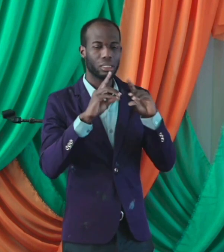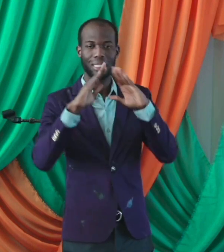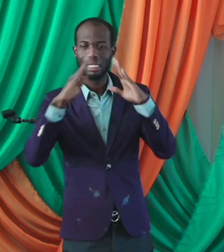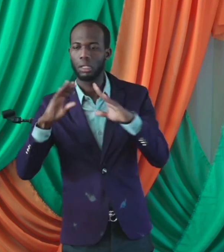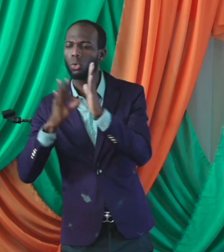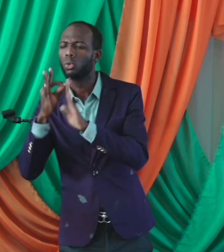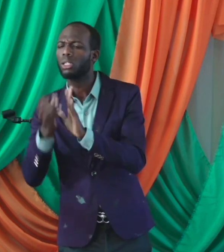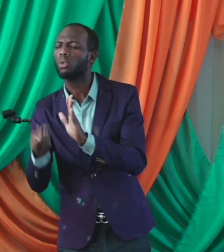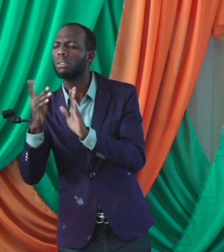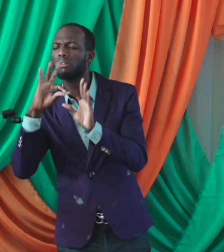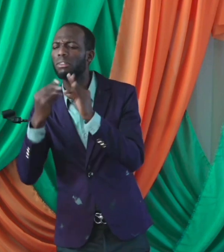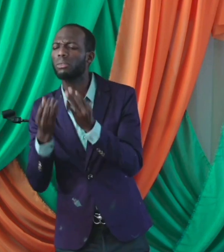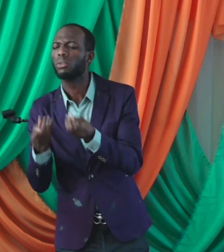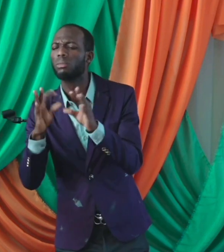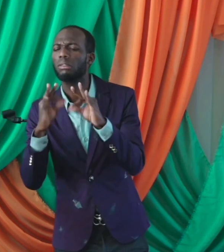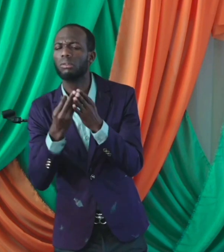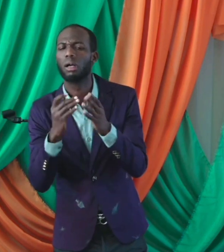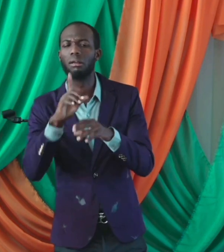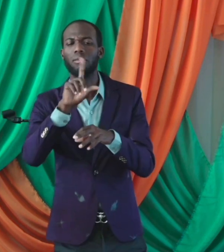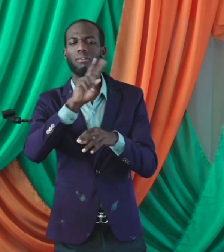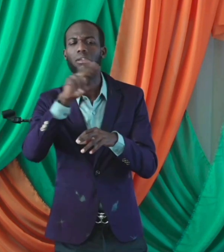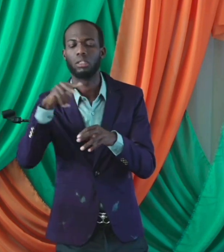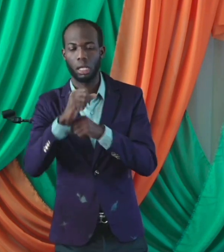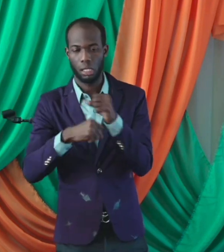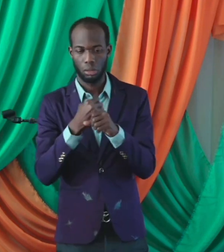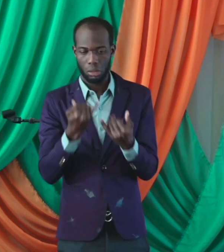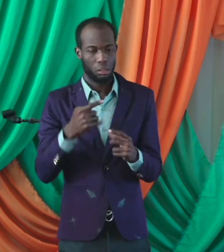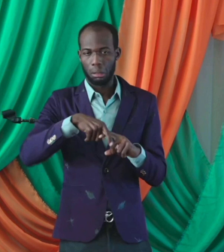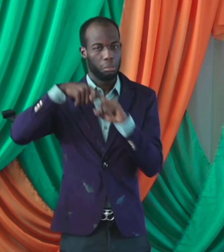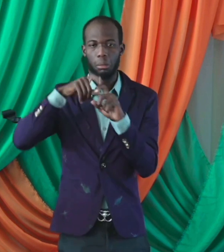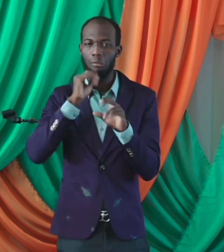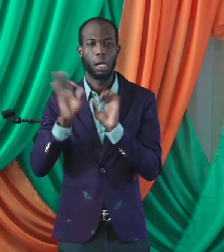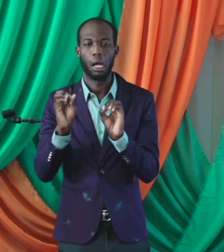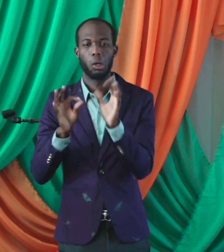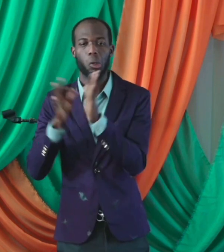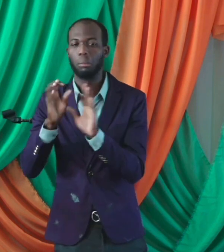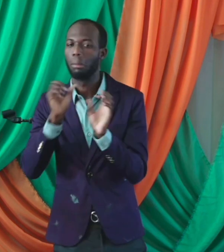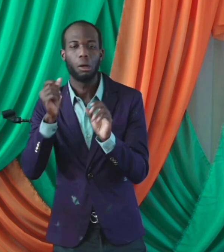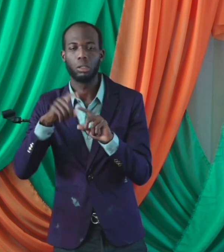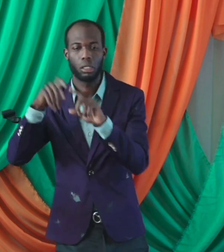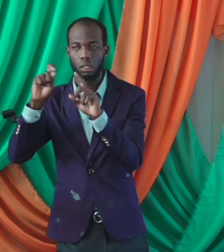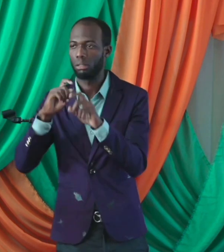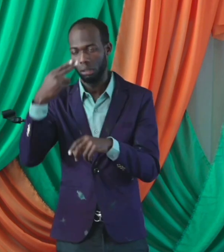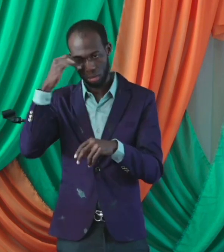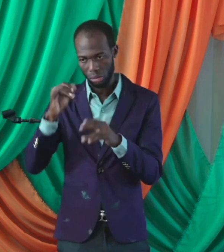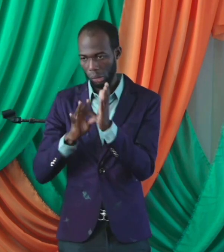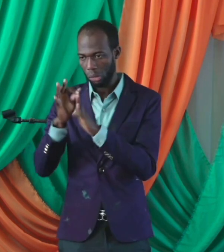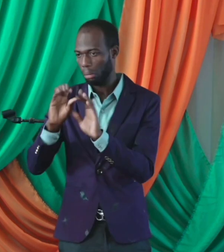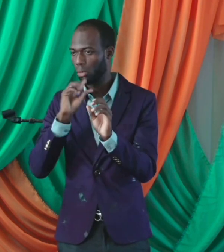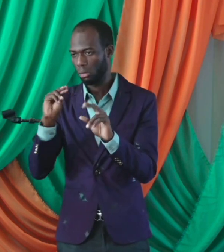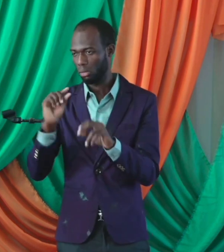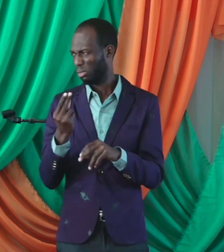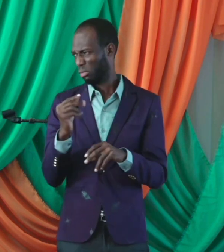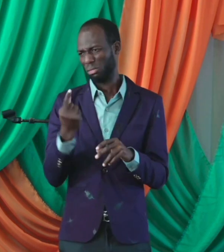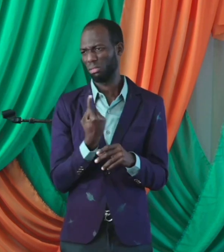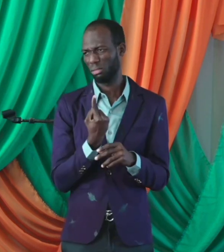chaque caille, tout, chaque famille. Depuis 22 ans, on n'a pas fait ça. Donc, nous suspendons le compte haïtien. Mais ce n'est pas